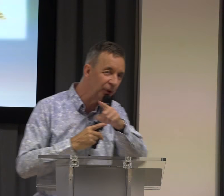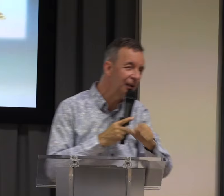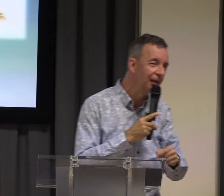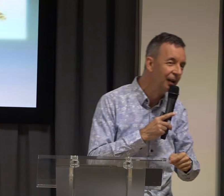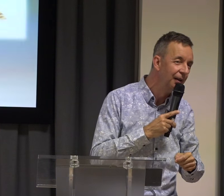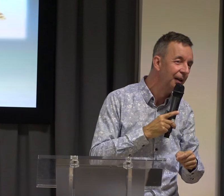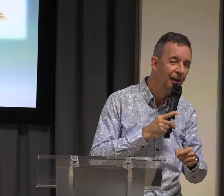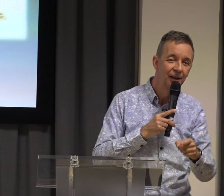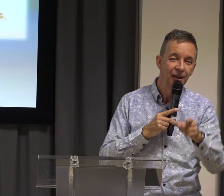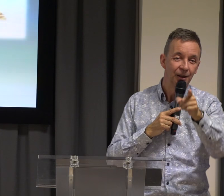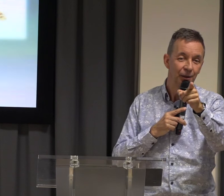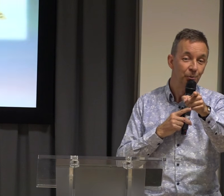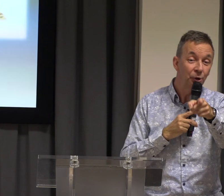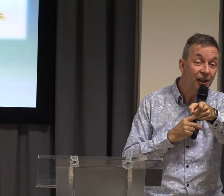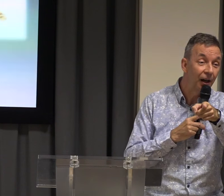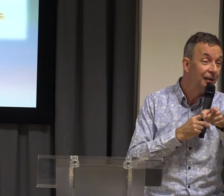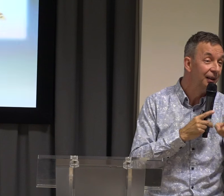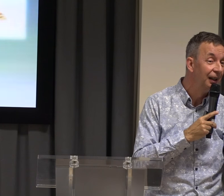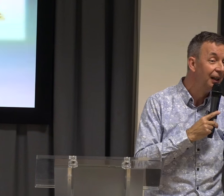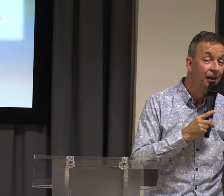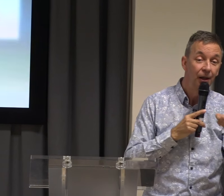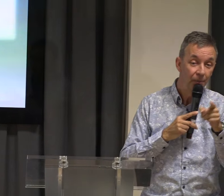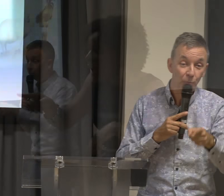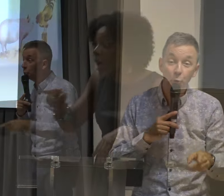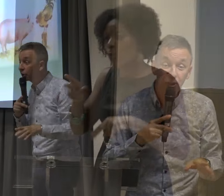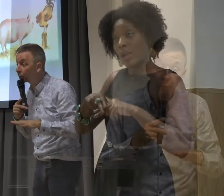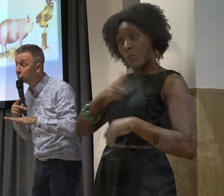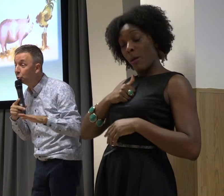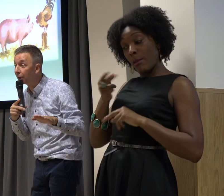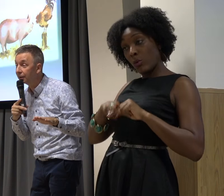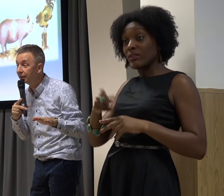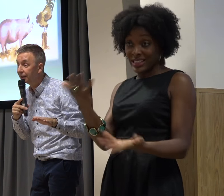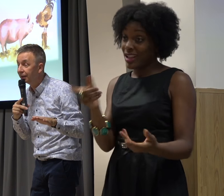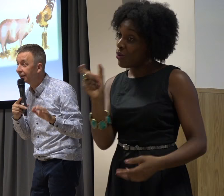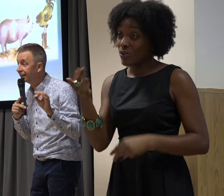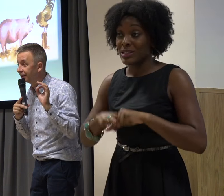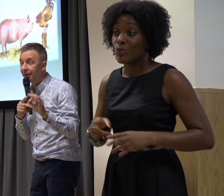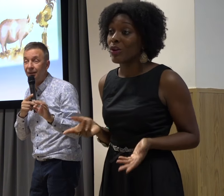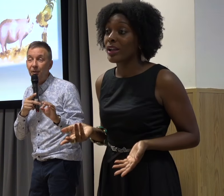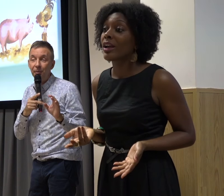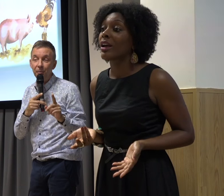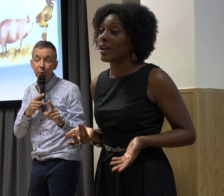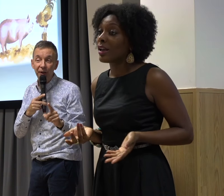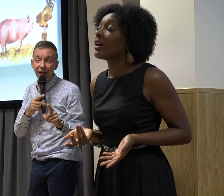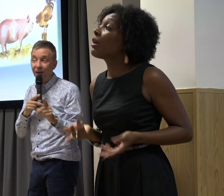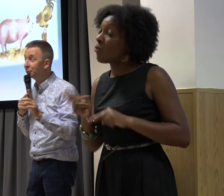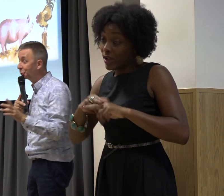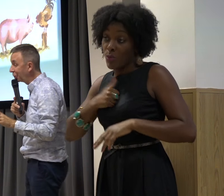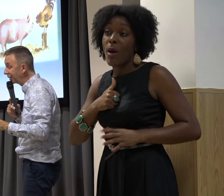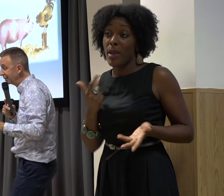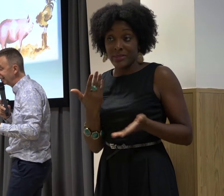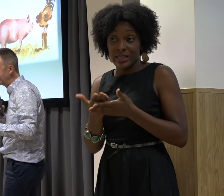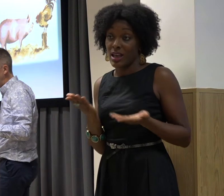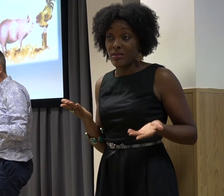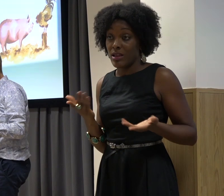Abandonner, oui. Mourir. Mourir tout court. mourir tout